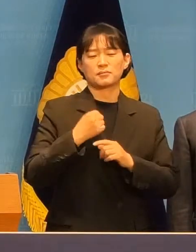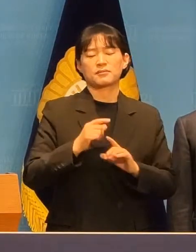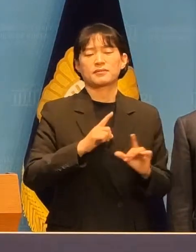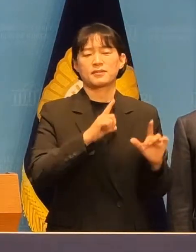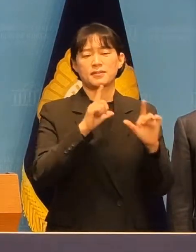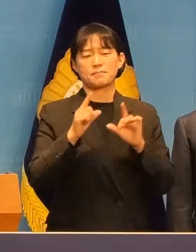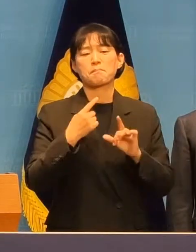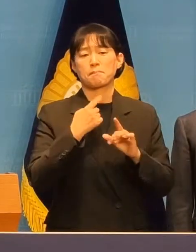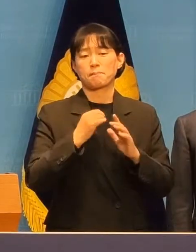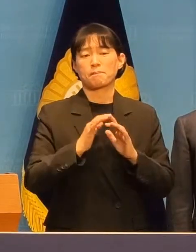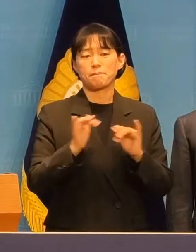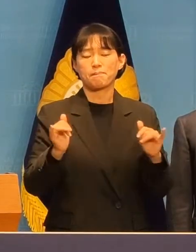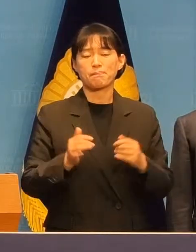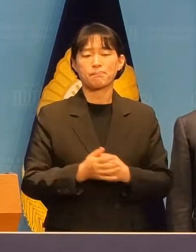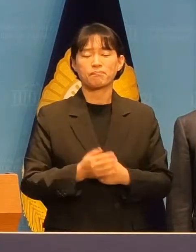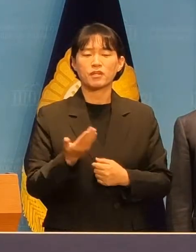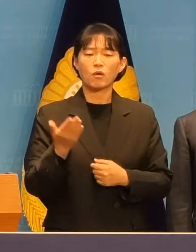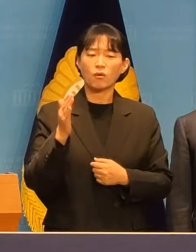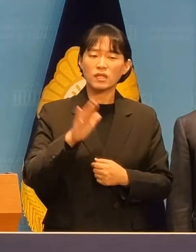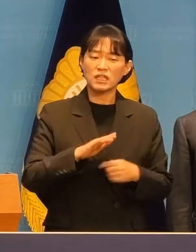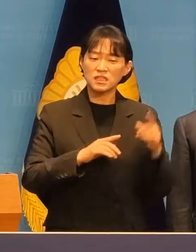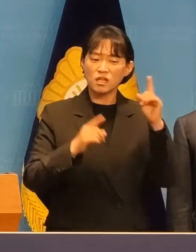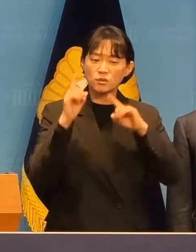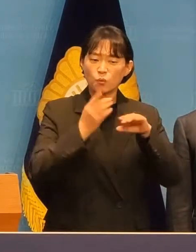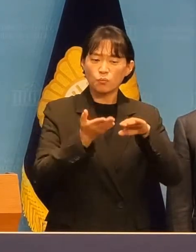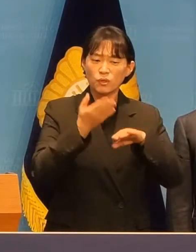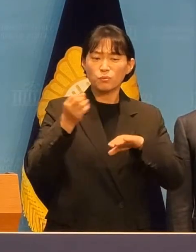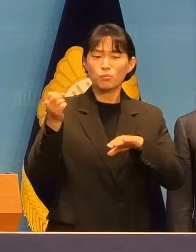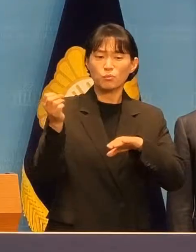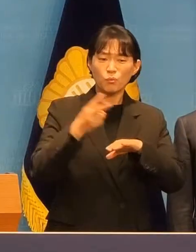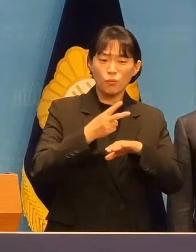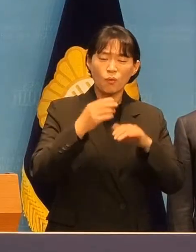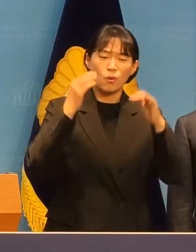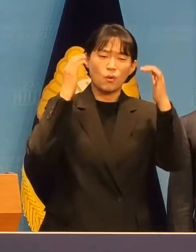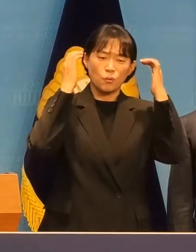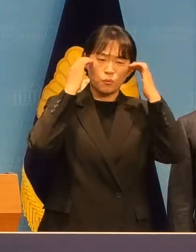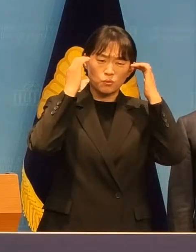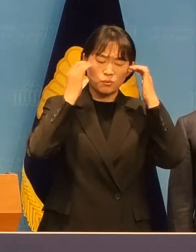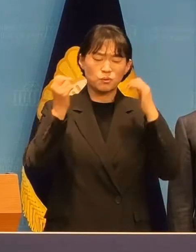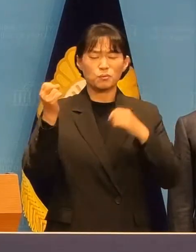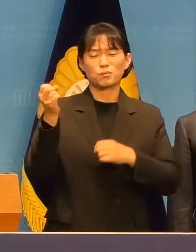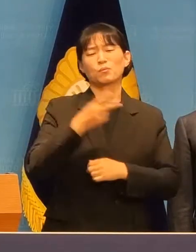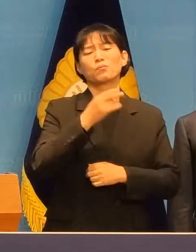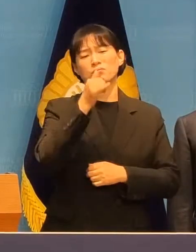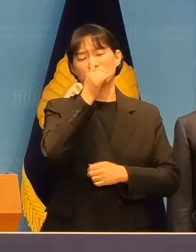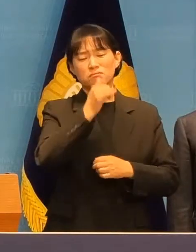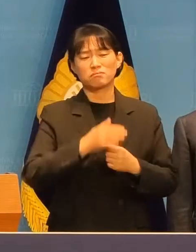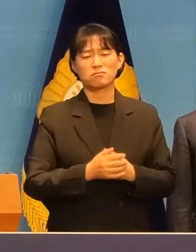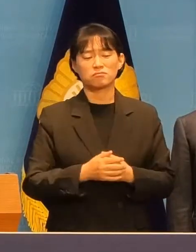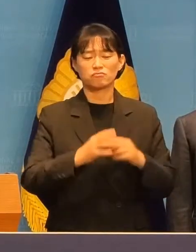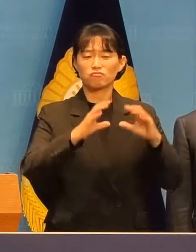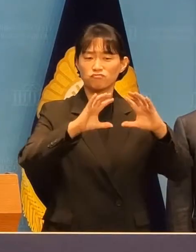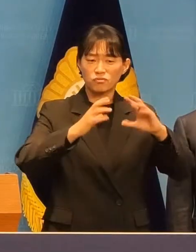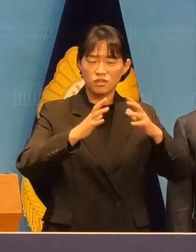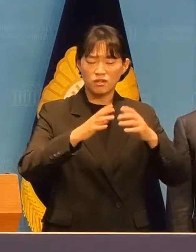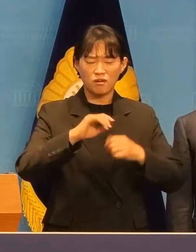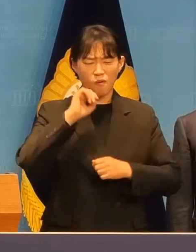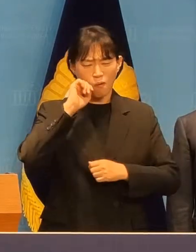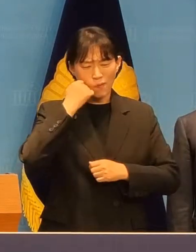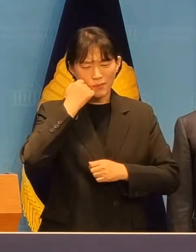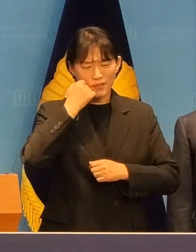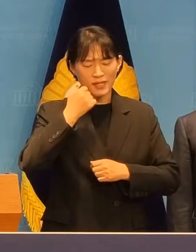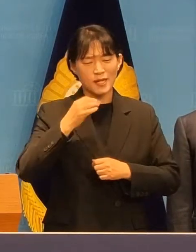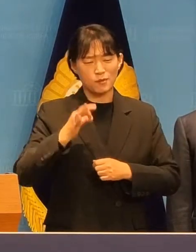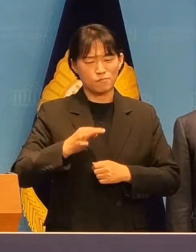분들입니다. 그런데 그 상처 위에 또 한 번의 고통이 뒤씌워져 있습니다. 국가가 어렵게